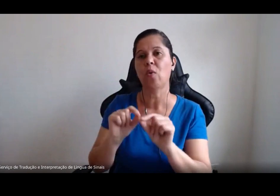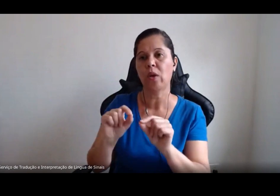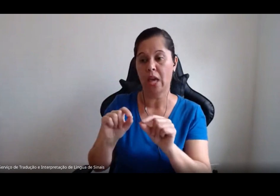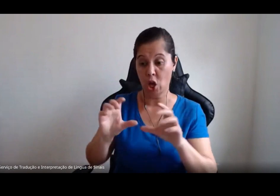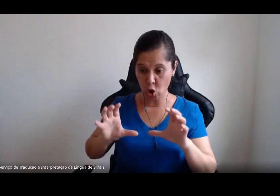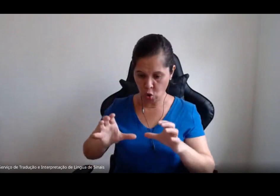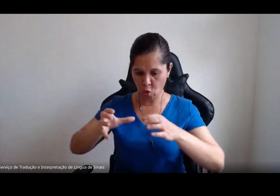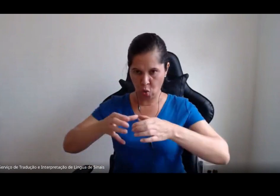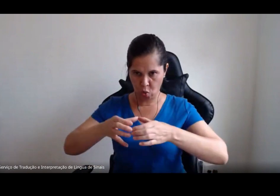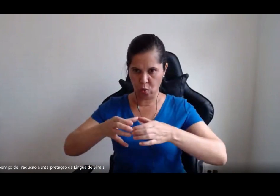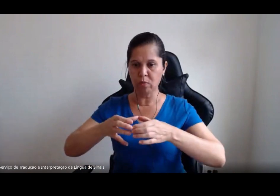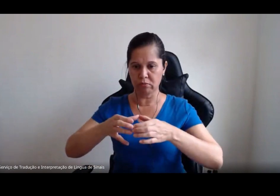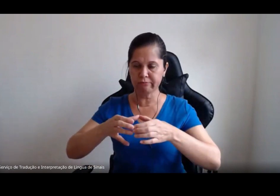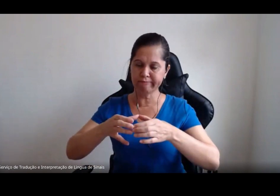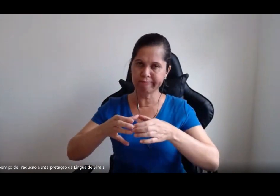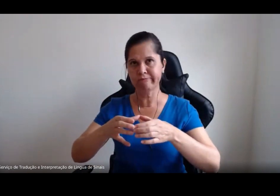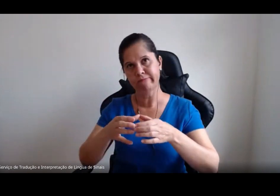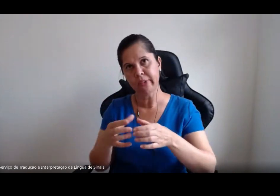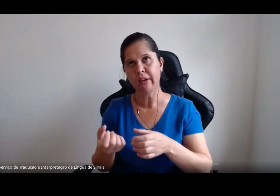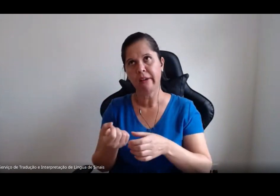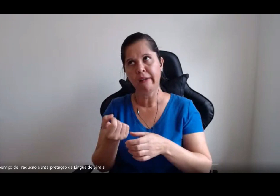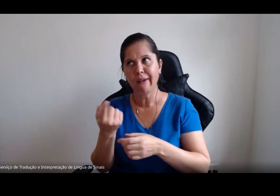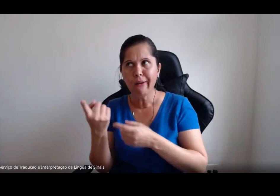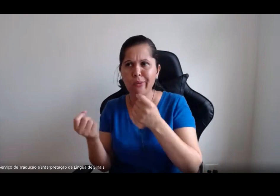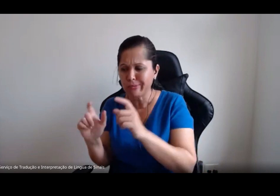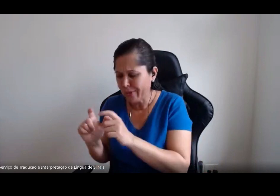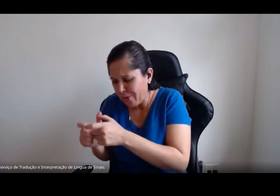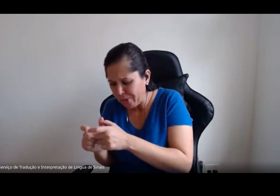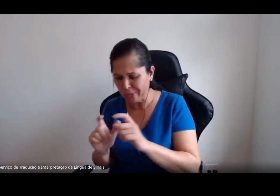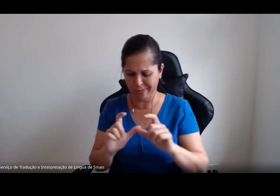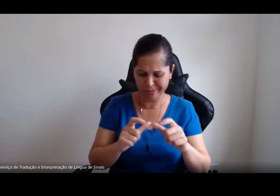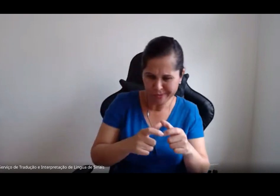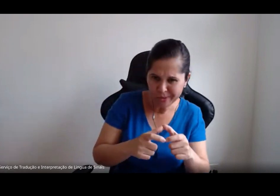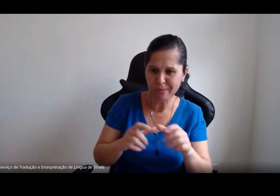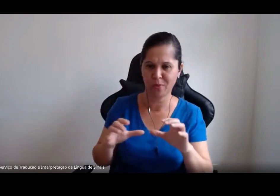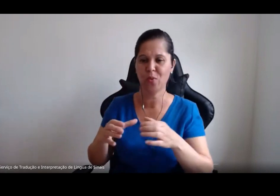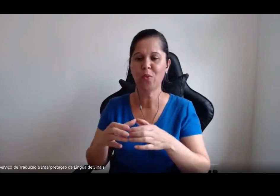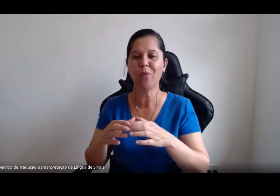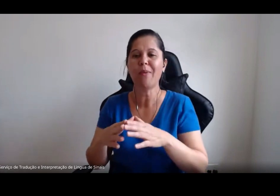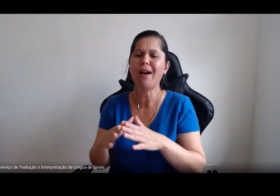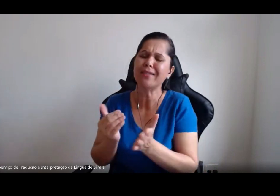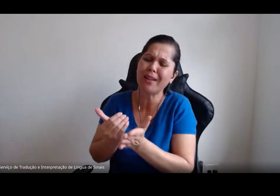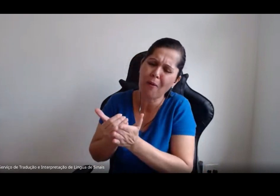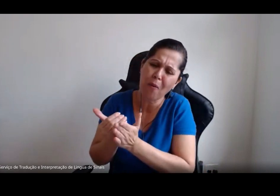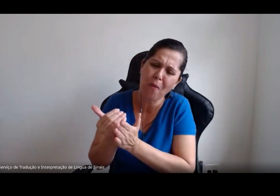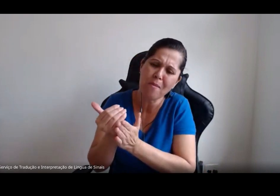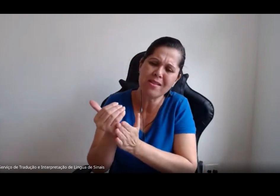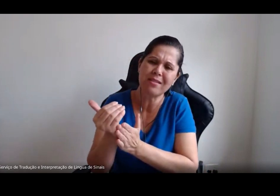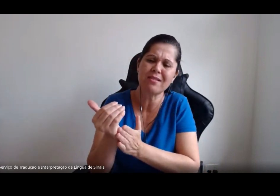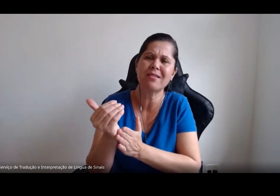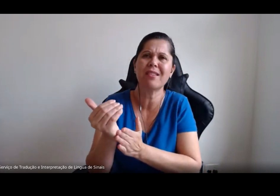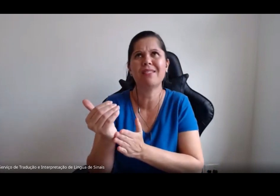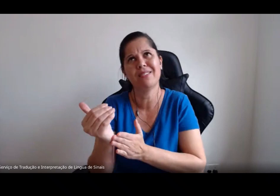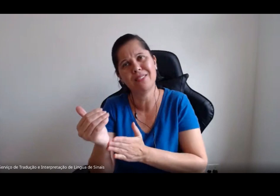sido realizadas por grupos, ainda alguns menores, outros maiores, mas ainda de maneira tímida,